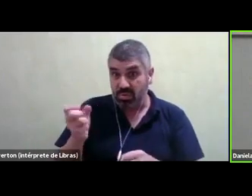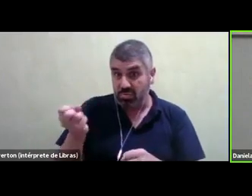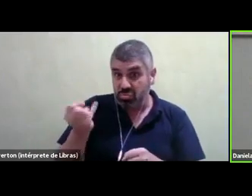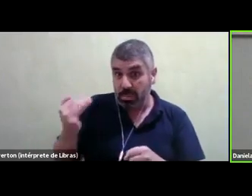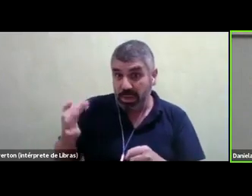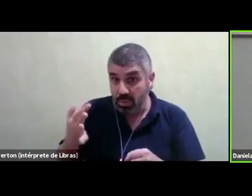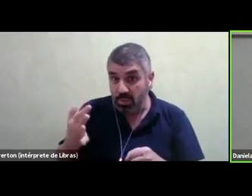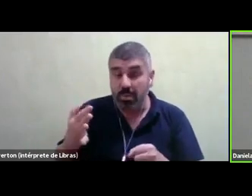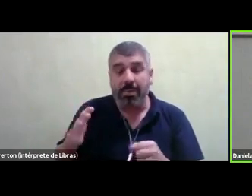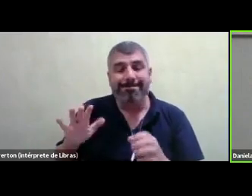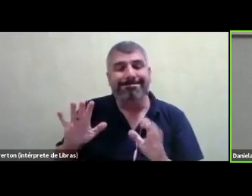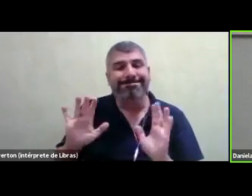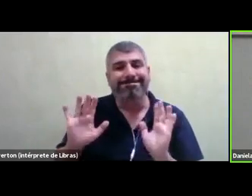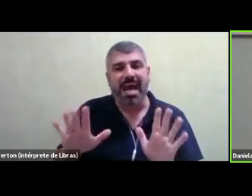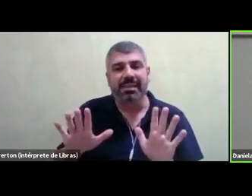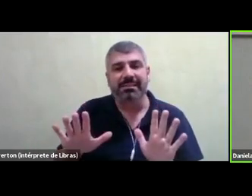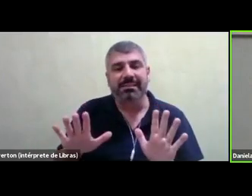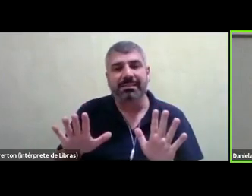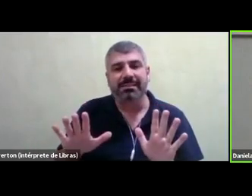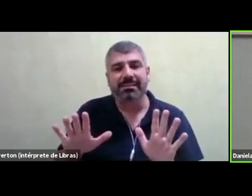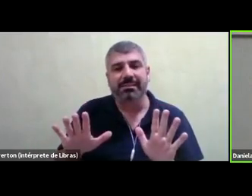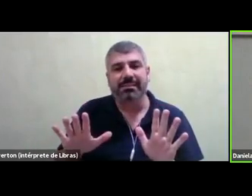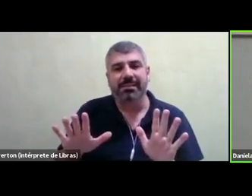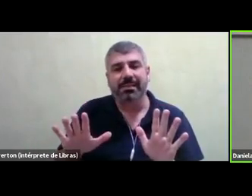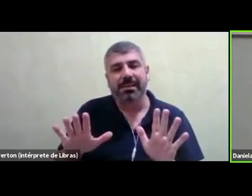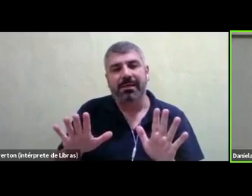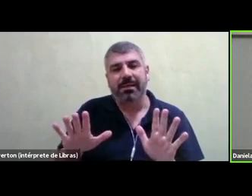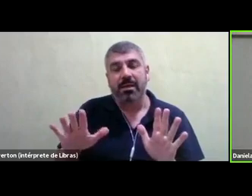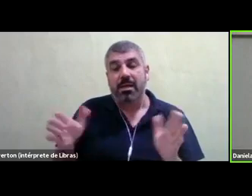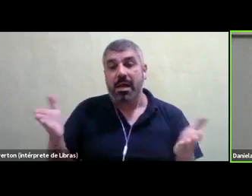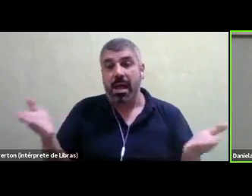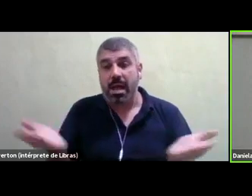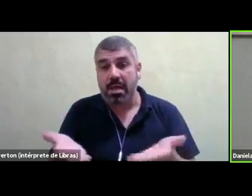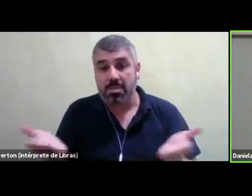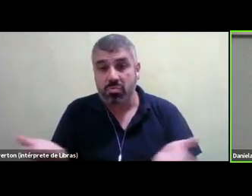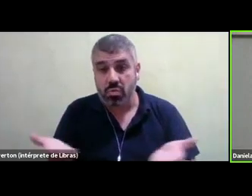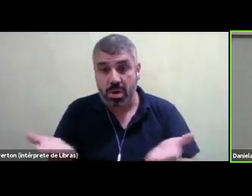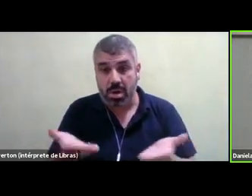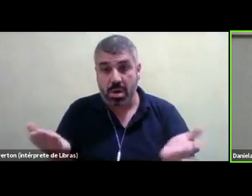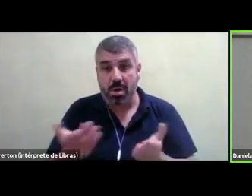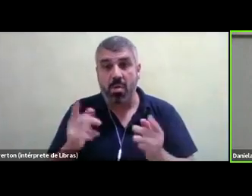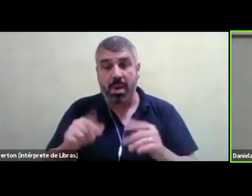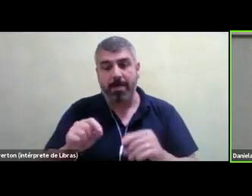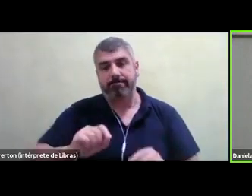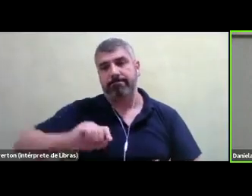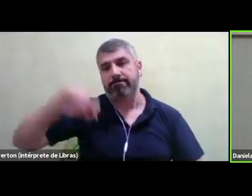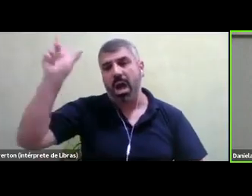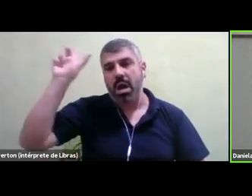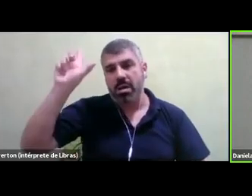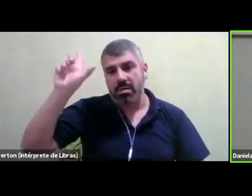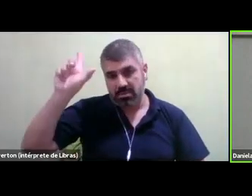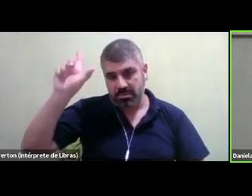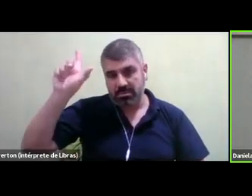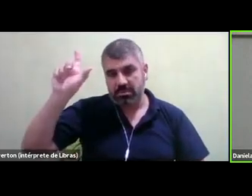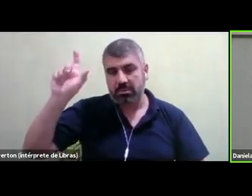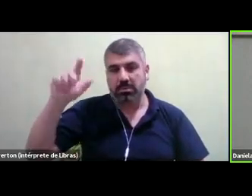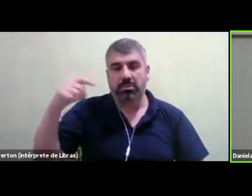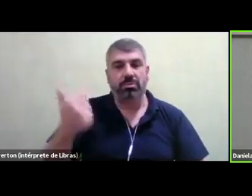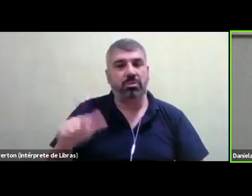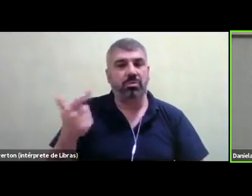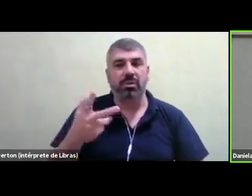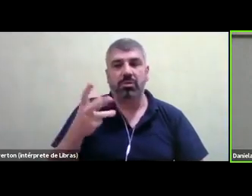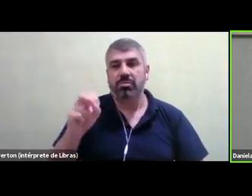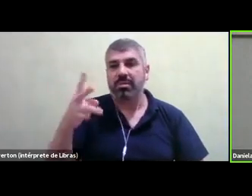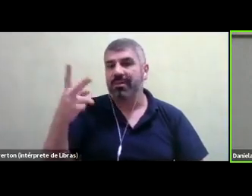E aí, nos dados atuais, são maiores, é que a gente não tem dados ainda de